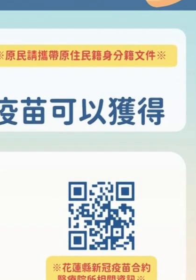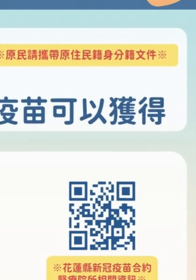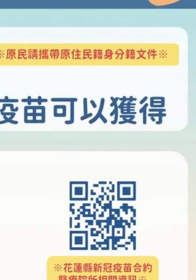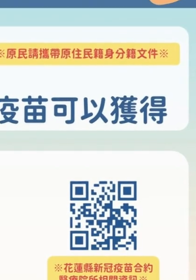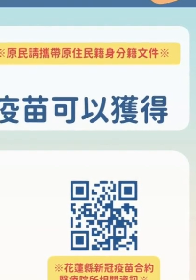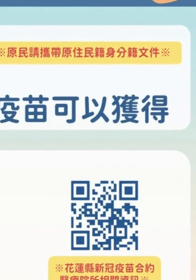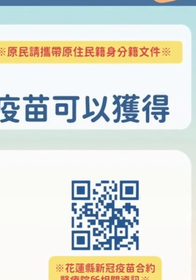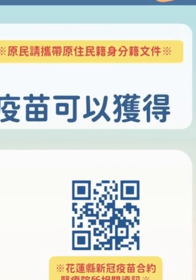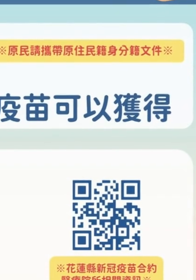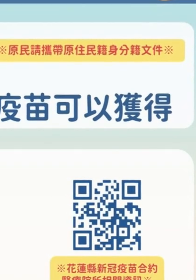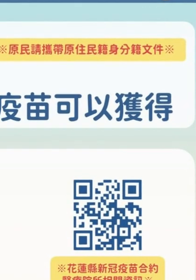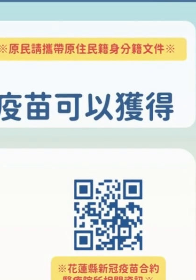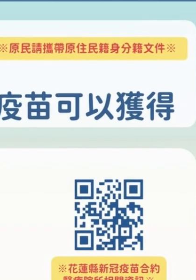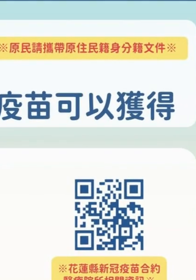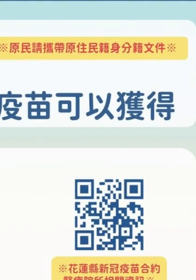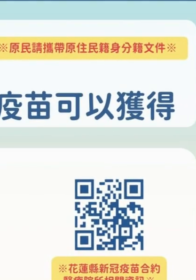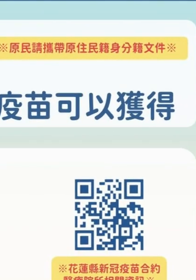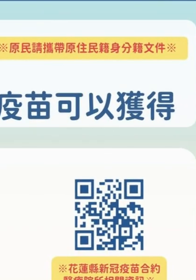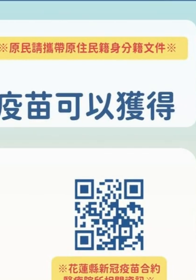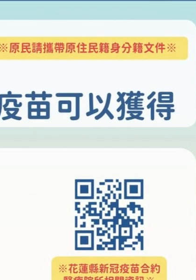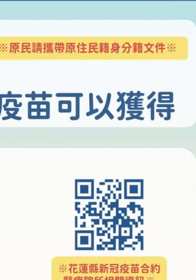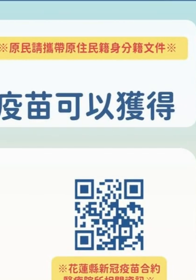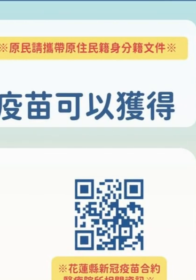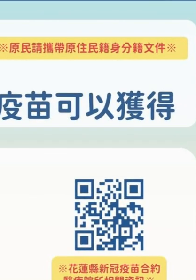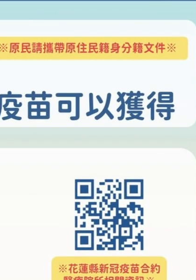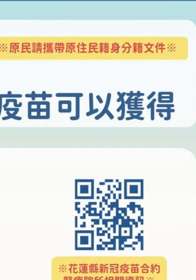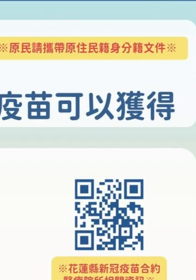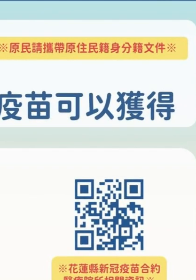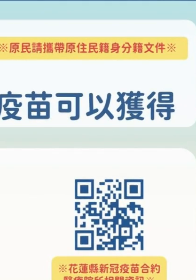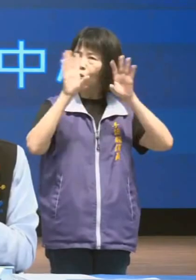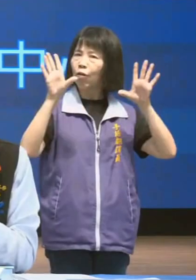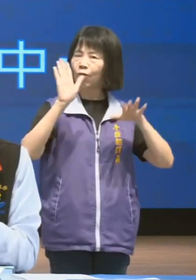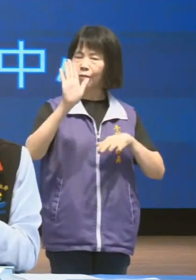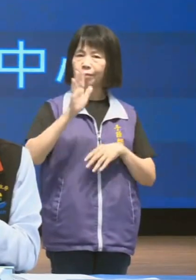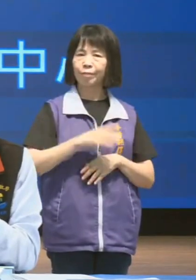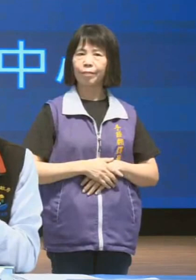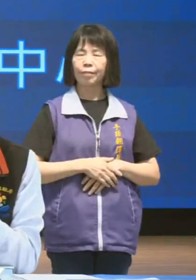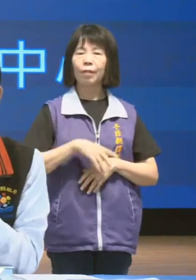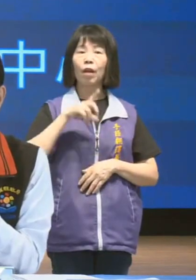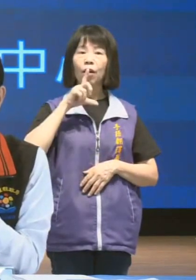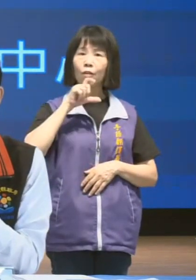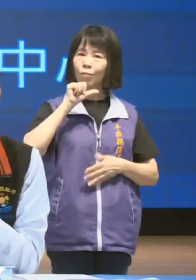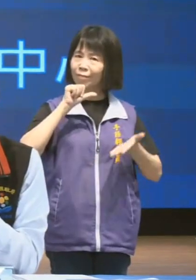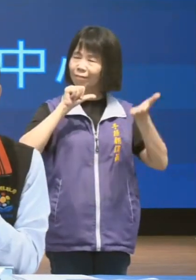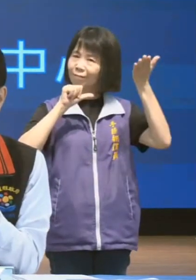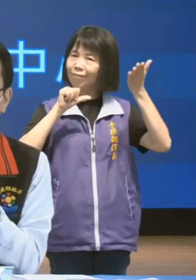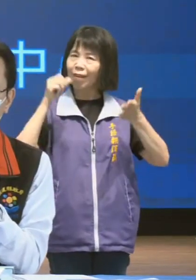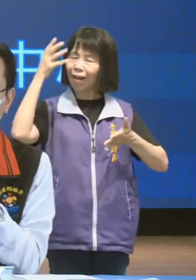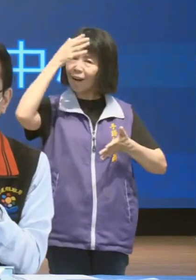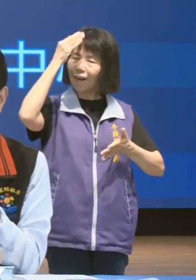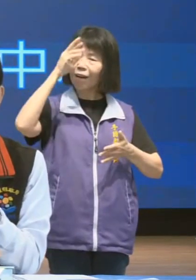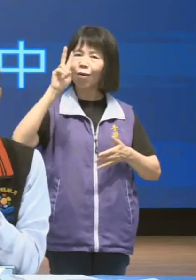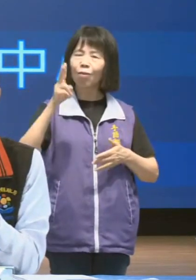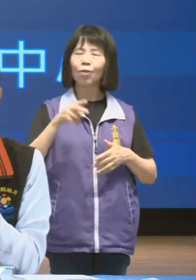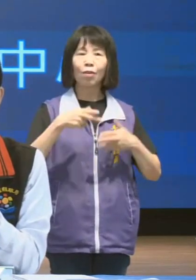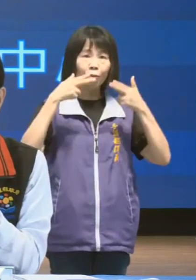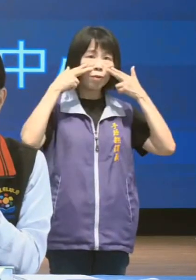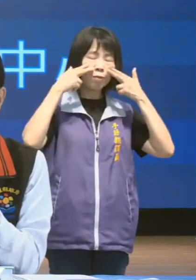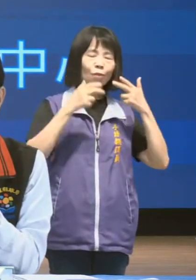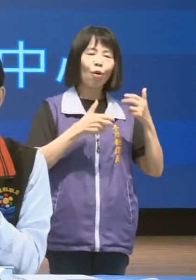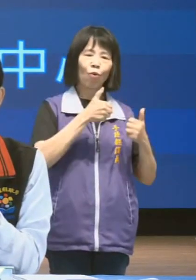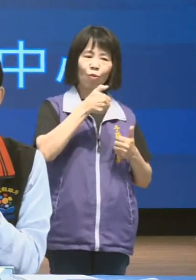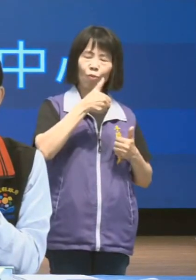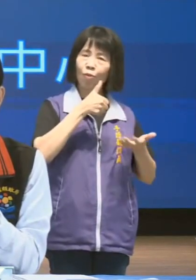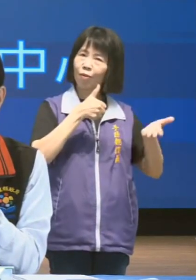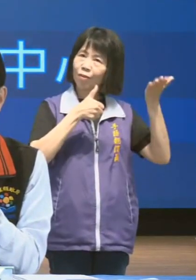合约医疗院所预约资讯可参阅卫生局网站，鼓励踊跃接种。 65岁以上的长者或是55岁以上的原